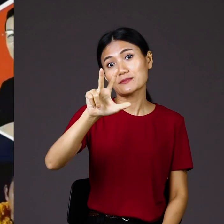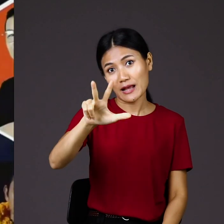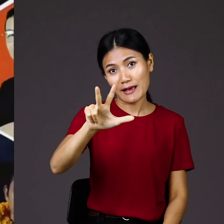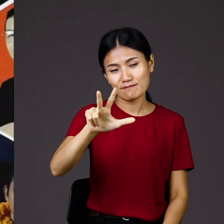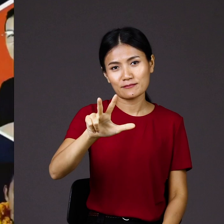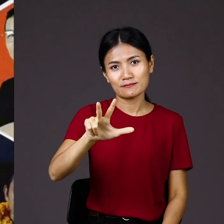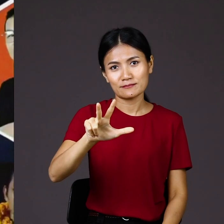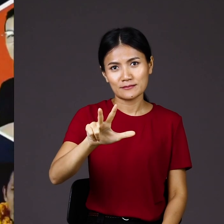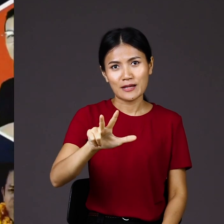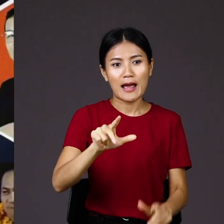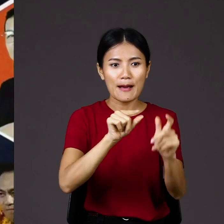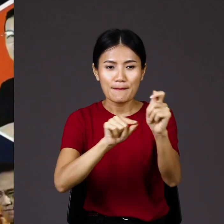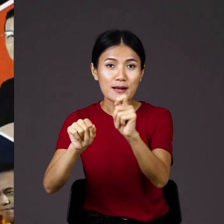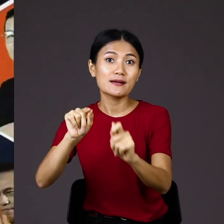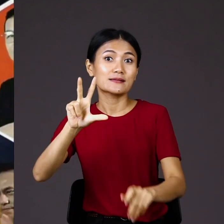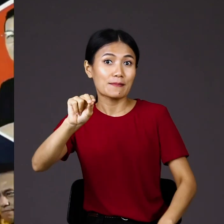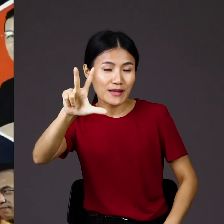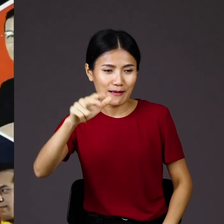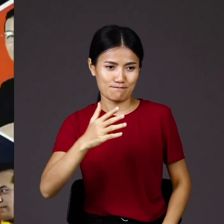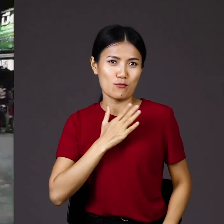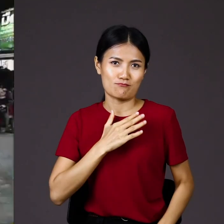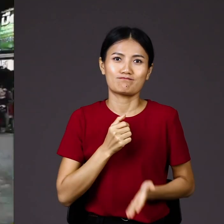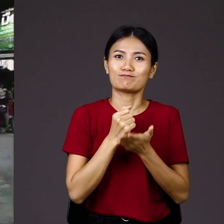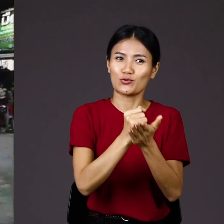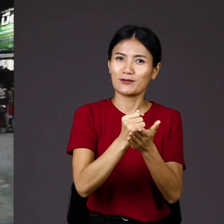33คน33เขต